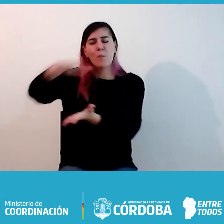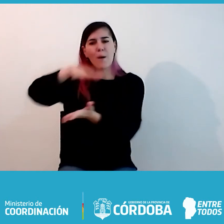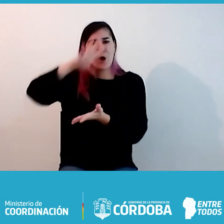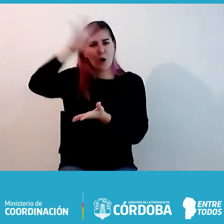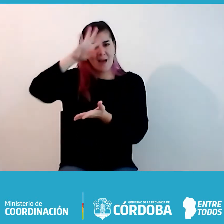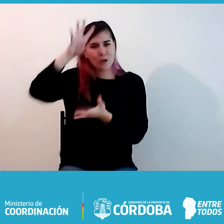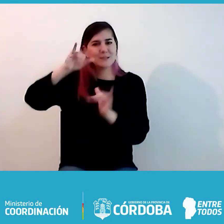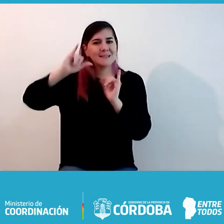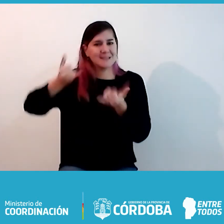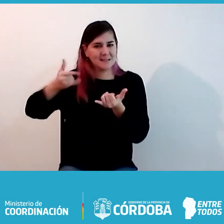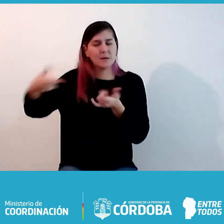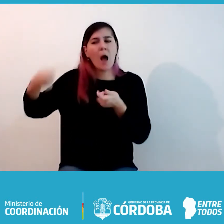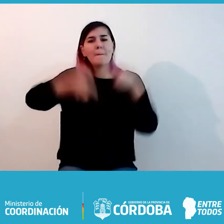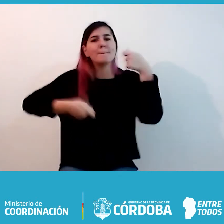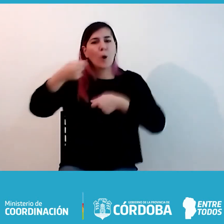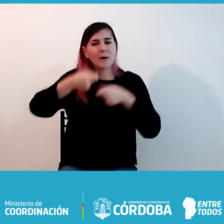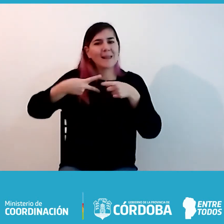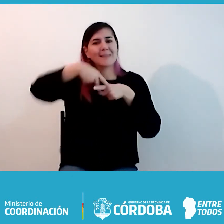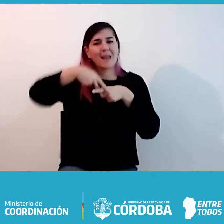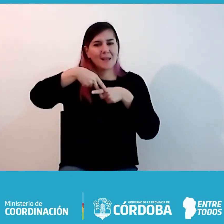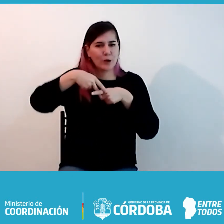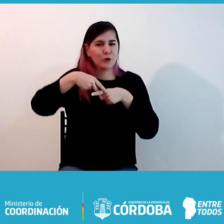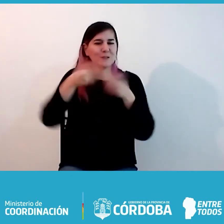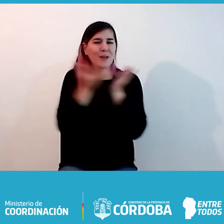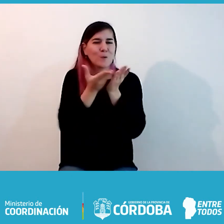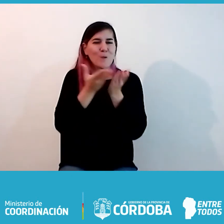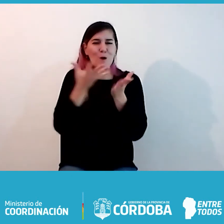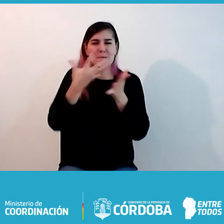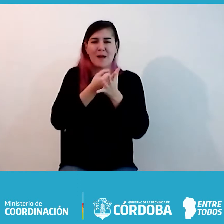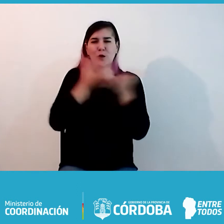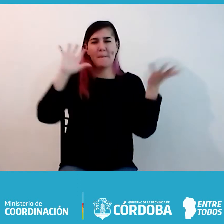originarios haciendo aportes técnicos al estudio de impacto ambiental.